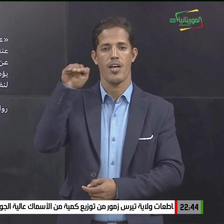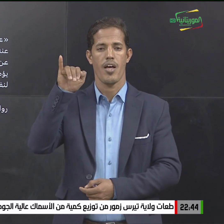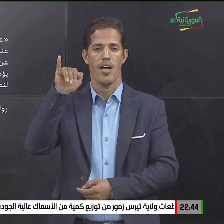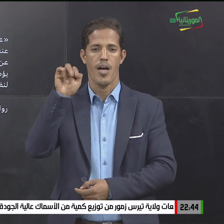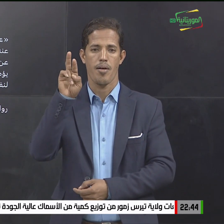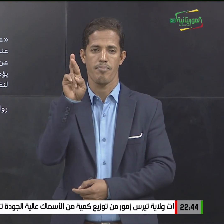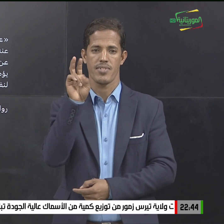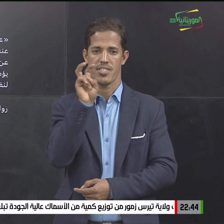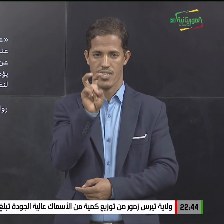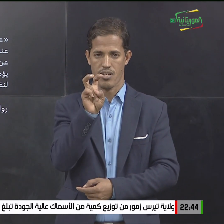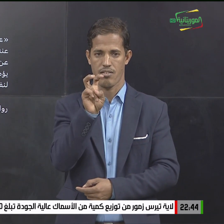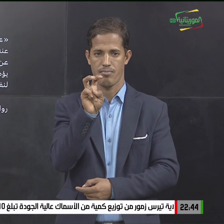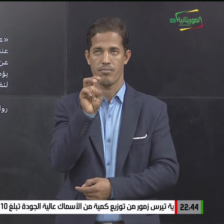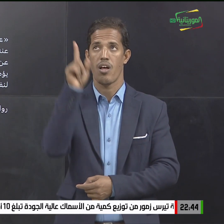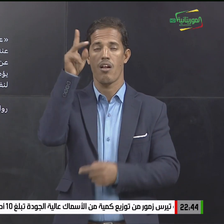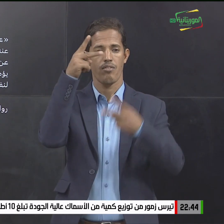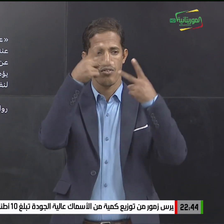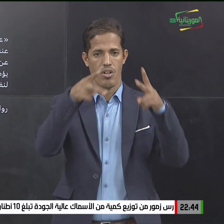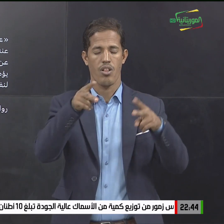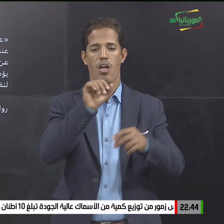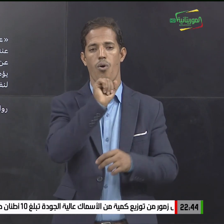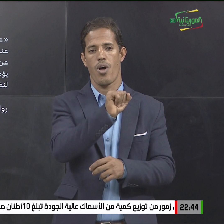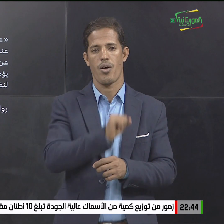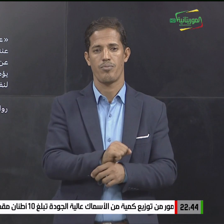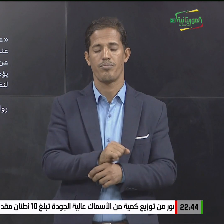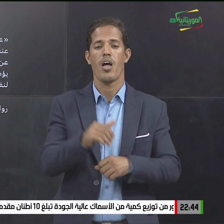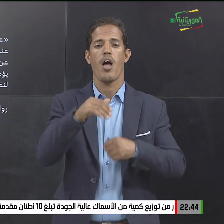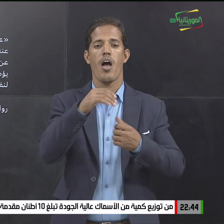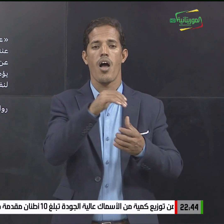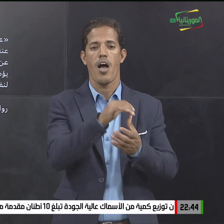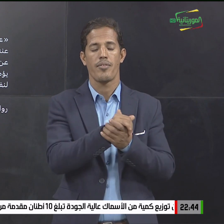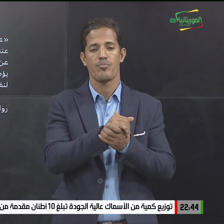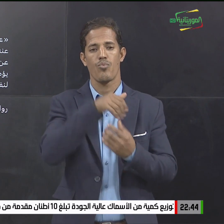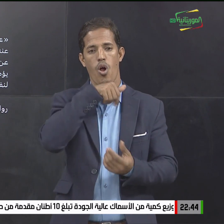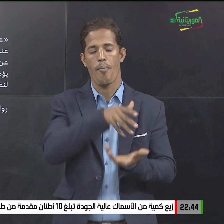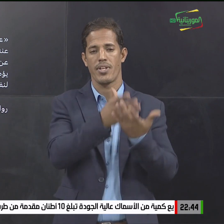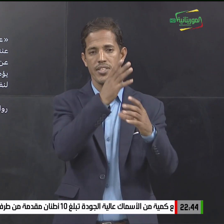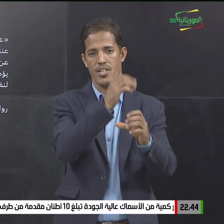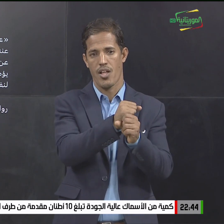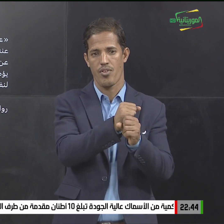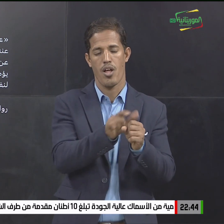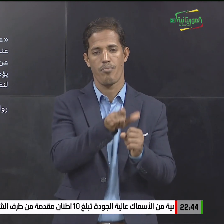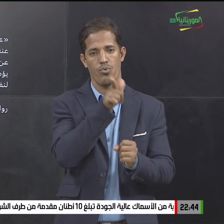عن أبي حمزة أنس بن مالك رضي الله تعالى عنه، خادم رسول الله صلى الله عليه